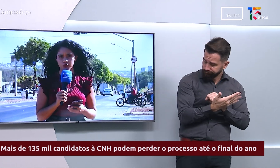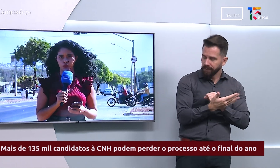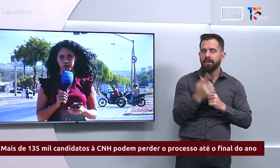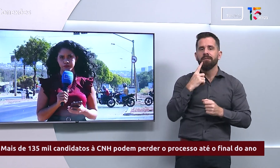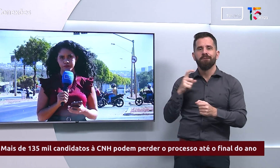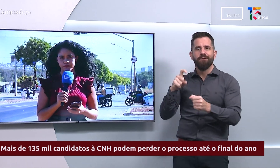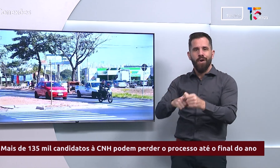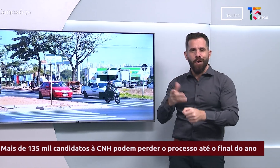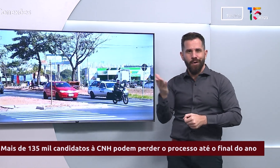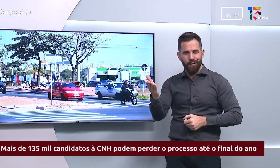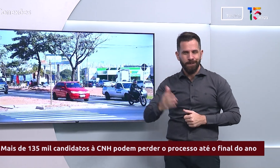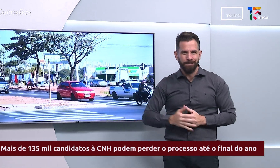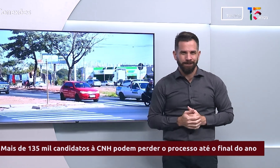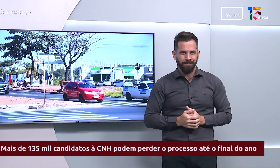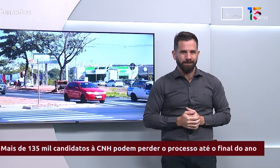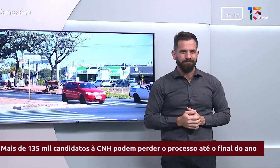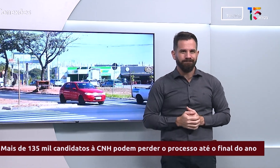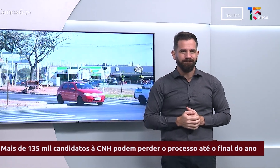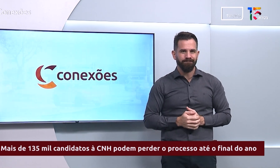aí no estúdio.